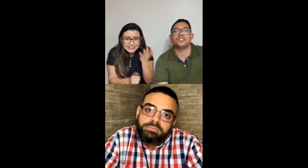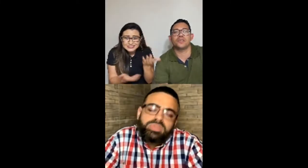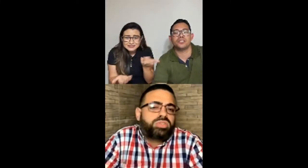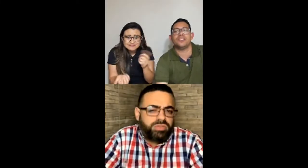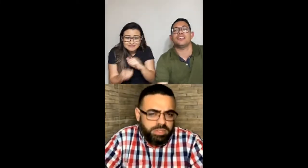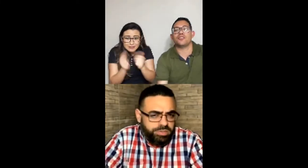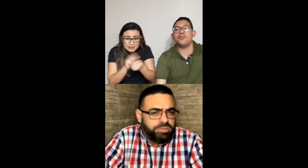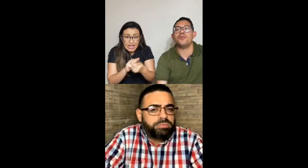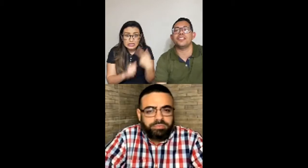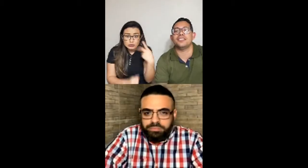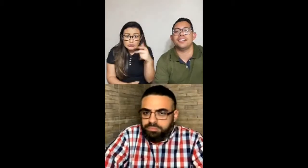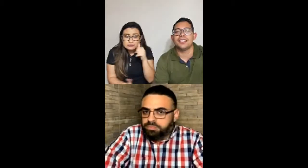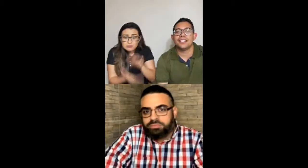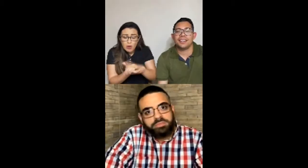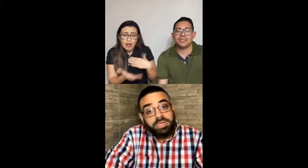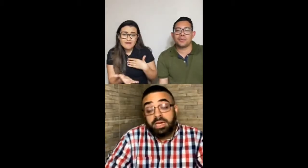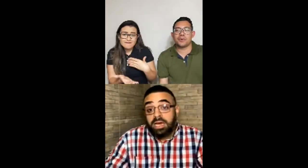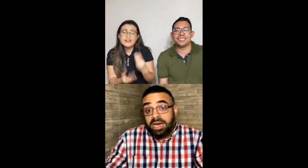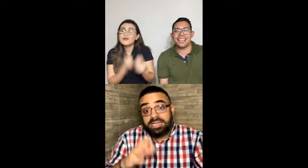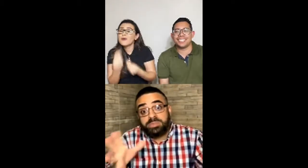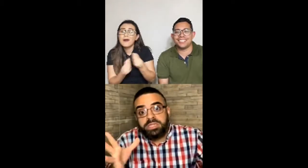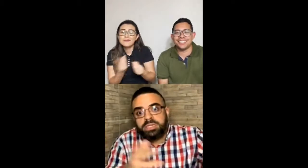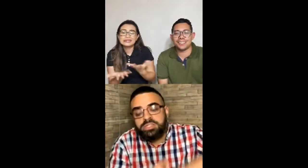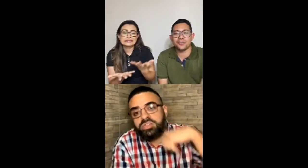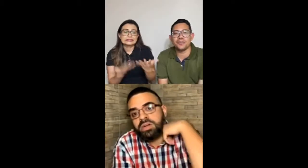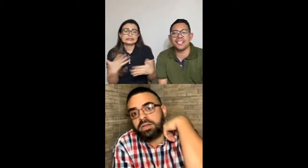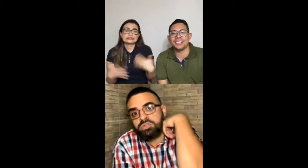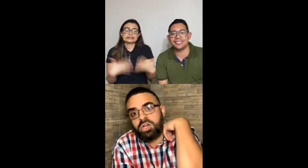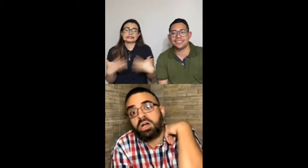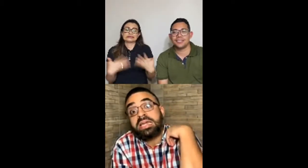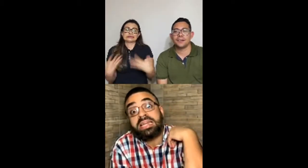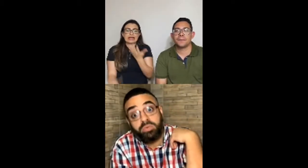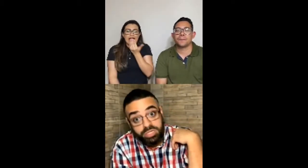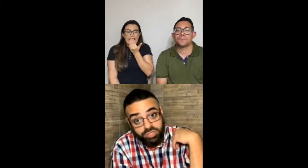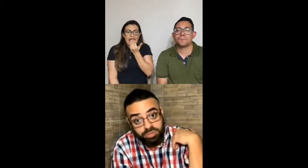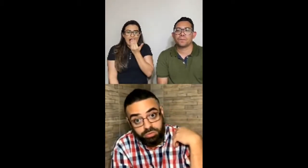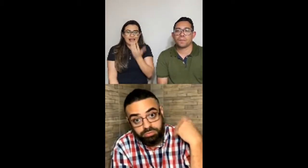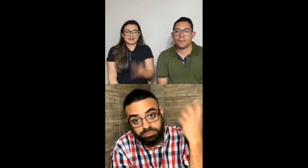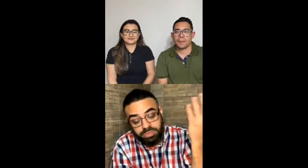esposa, suas filhas, como foi esse processo aí das comidas?